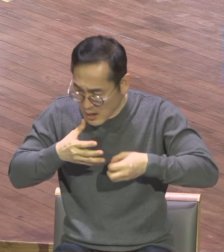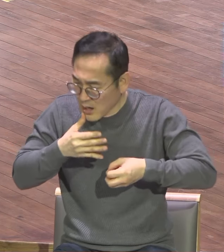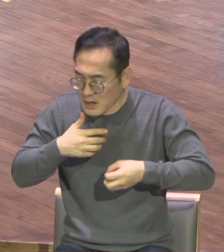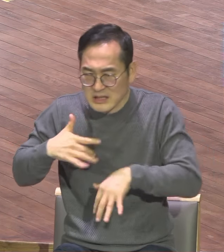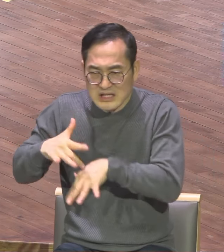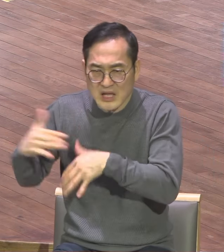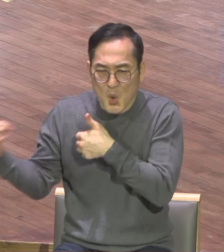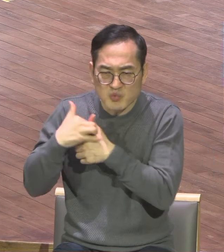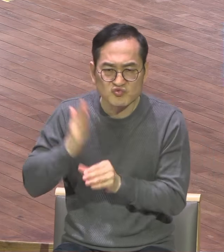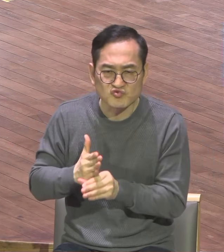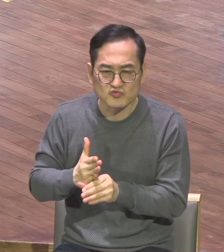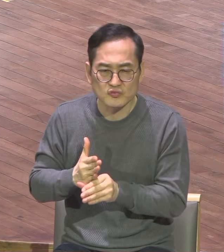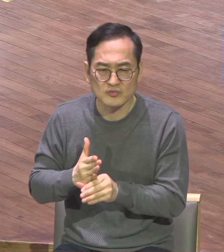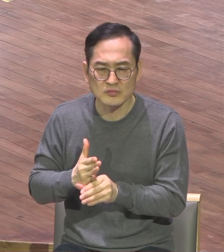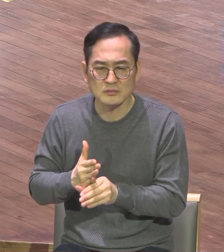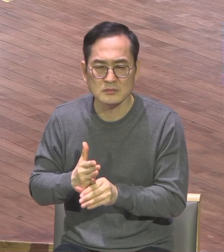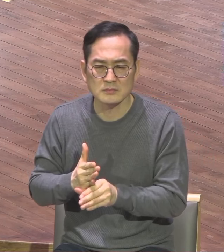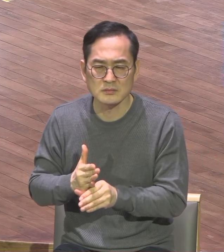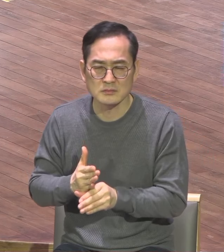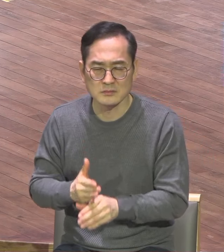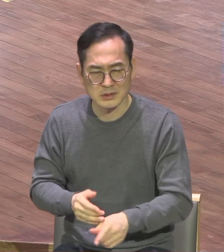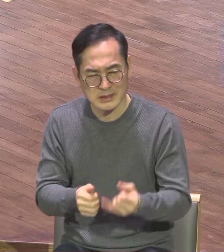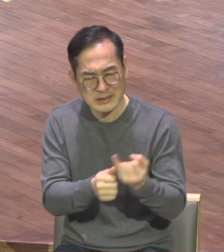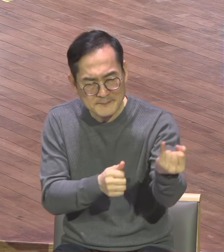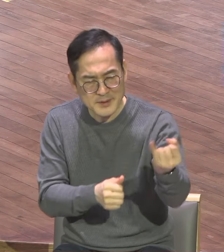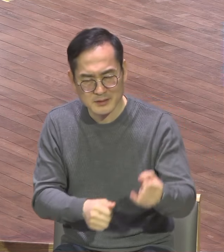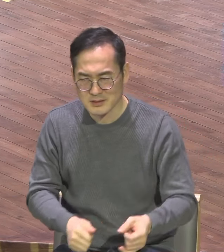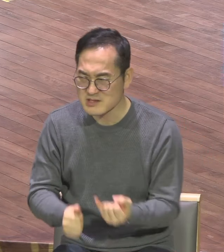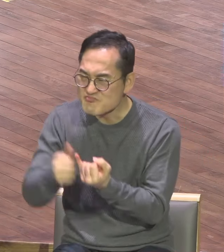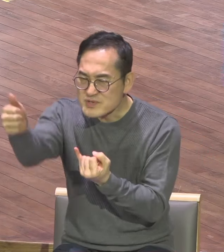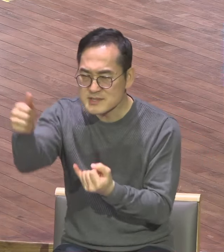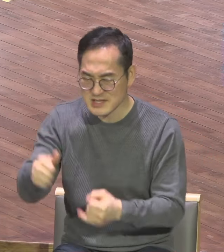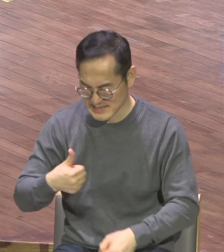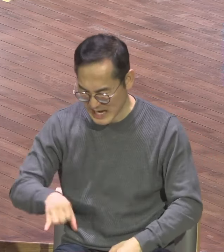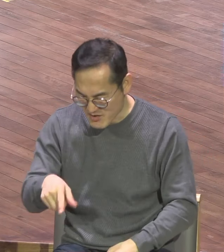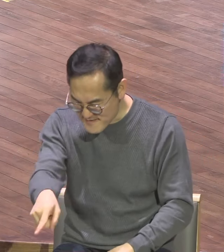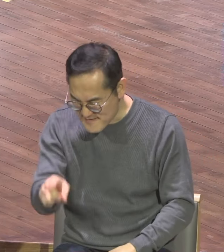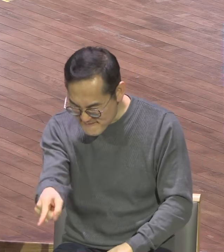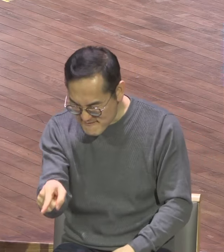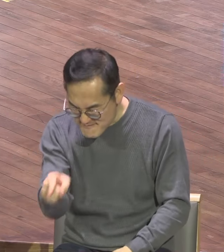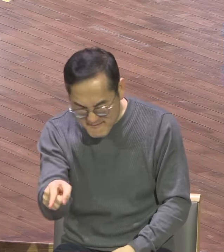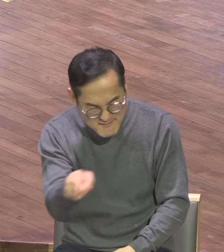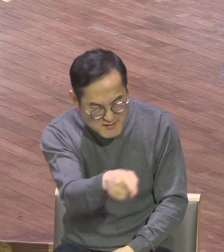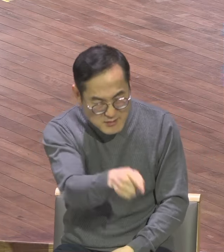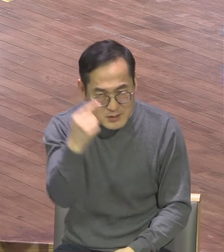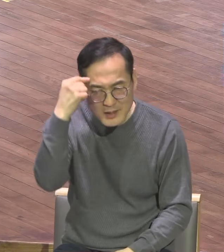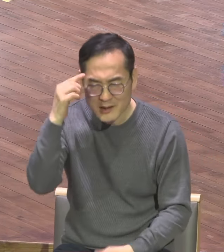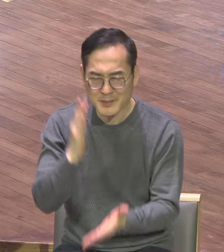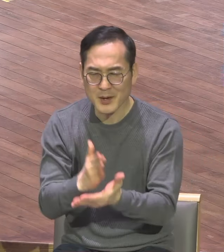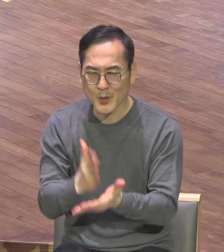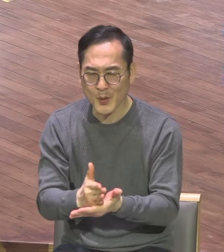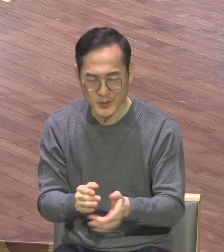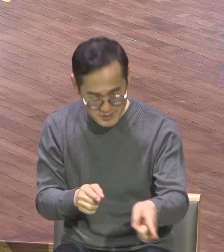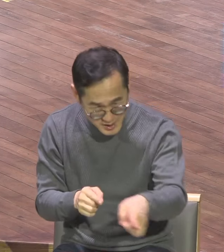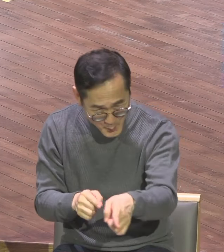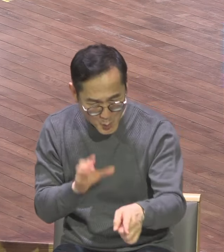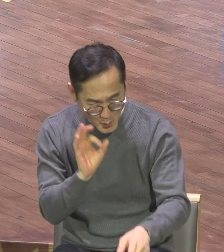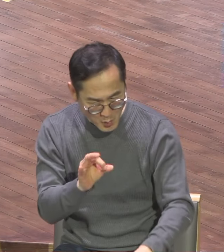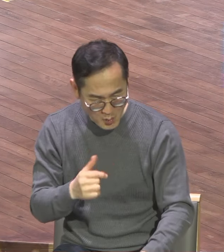영적으로. 저 마누라가, 저 남편이, 저 자식이 그렇게 세상적인 사람들처럼 눈에 보이는 것